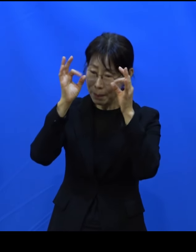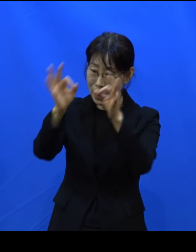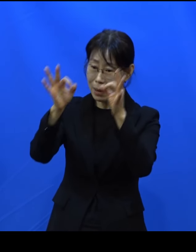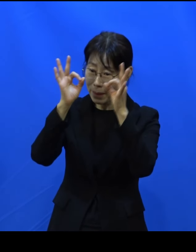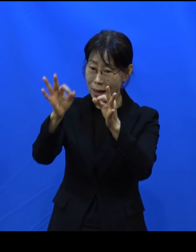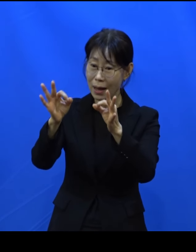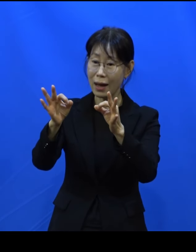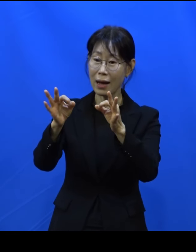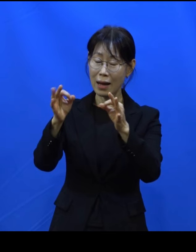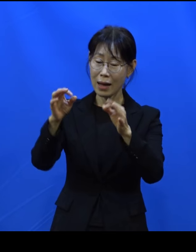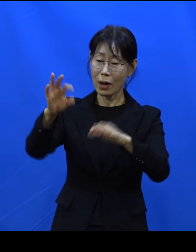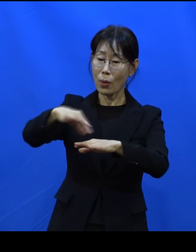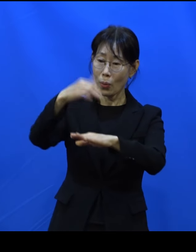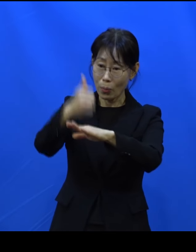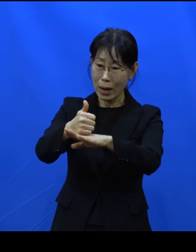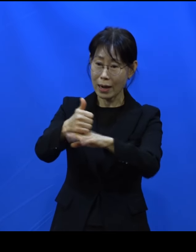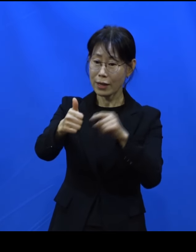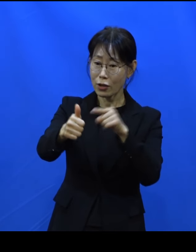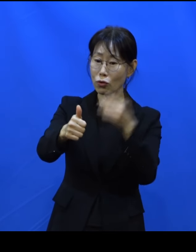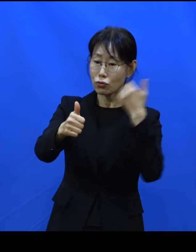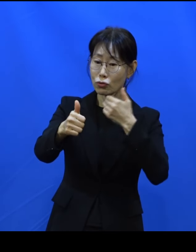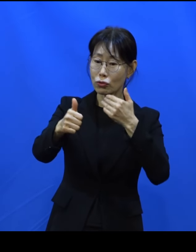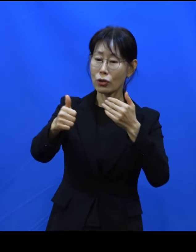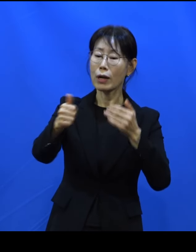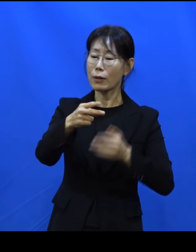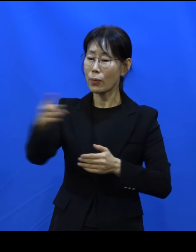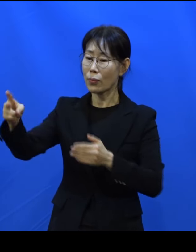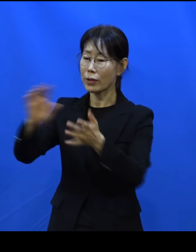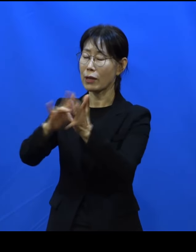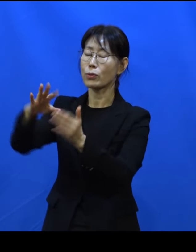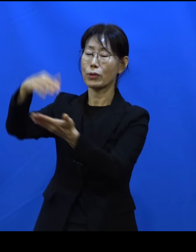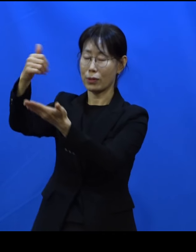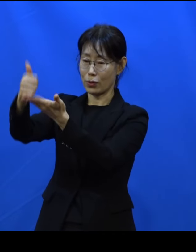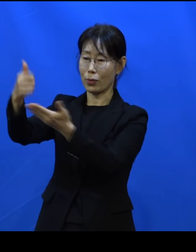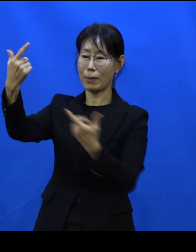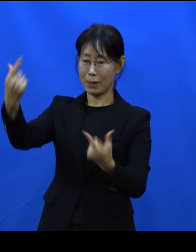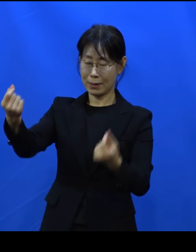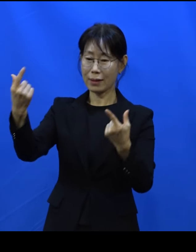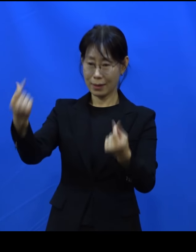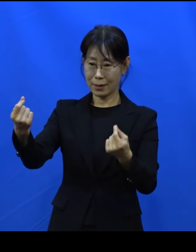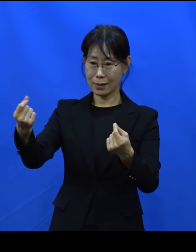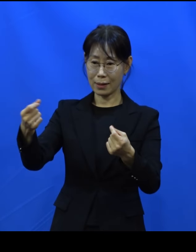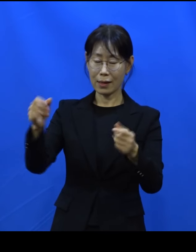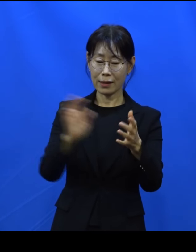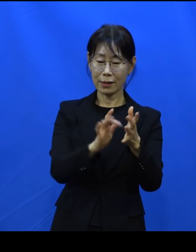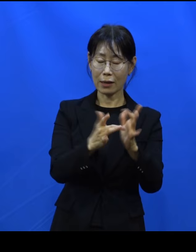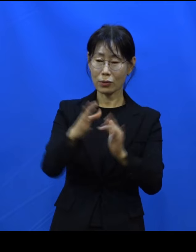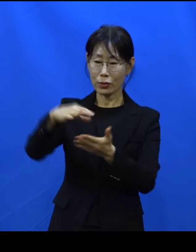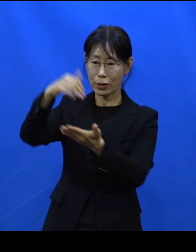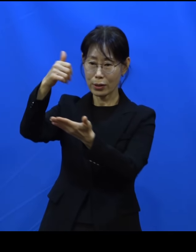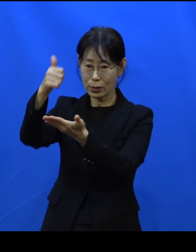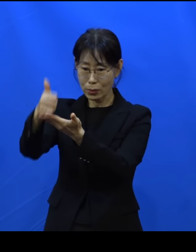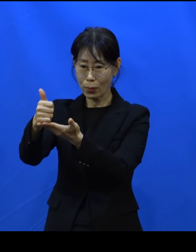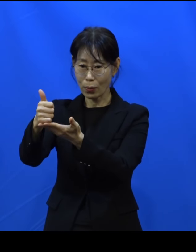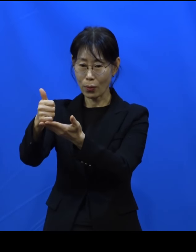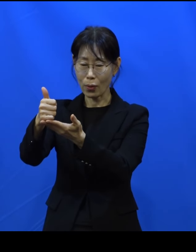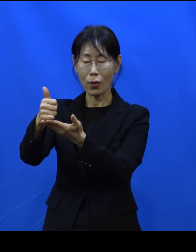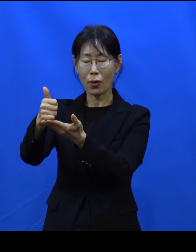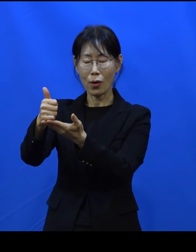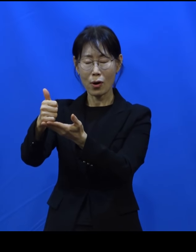존경의 대상이라면 그리스도는 어떻게 했느냐? 그리스도와 견줄 수 있는 것은 아무것도 없다. 그분보다 더 아름다우신 분은 없다는